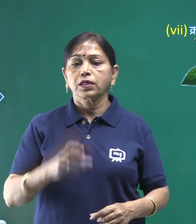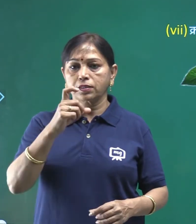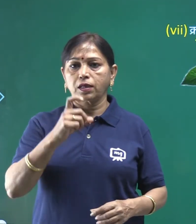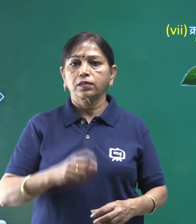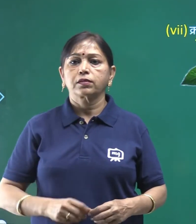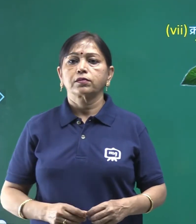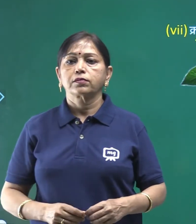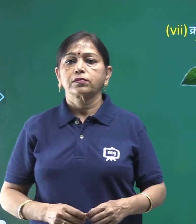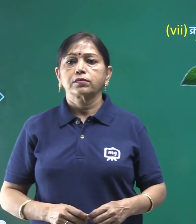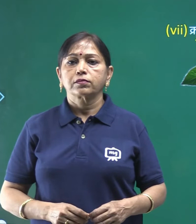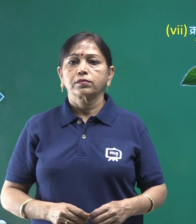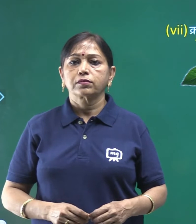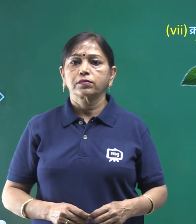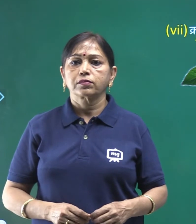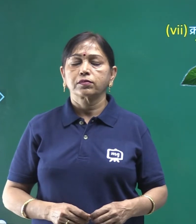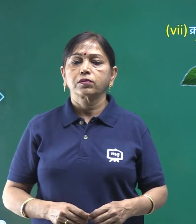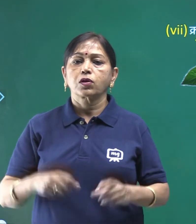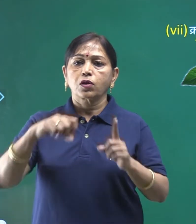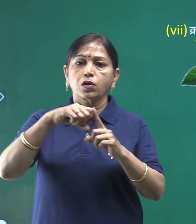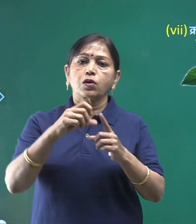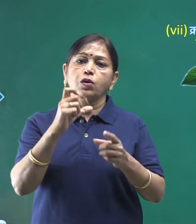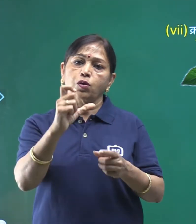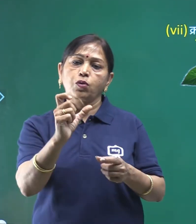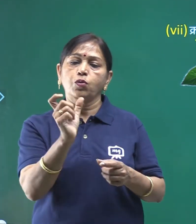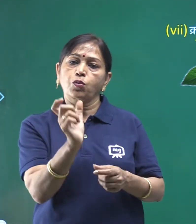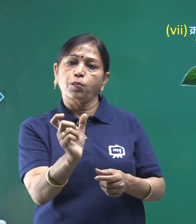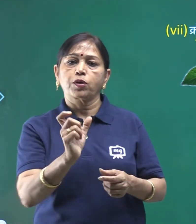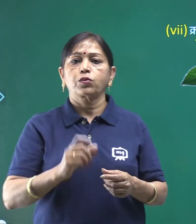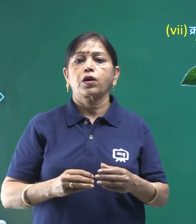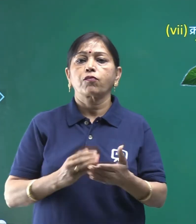सात, क्रोमेटोग्राफी विधि।